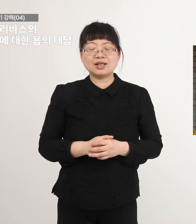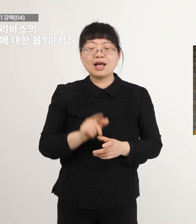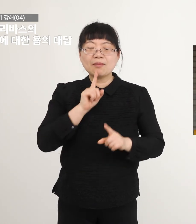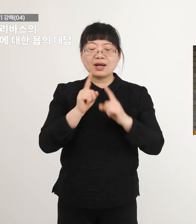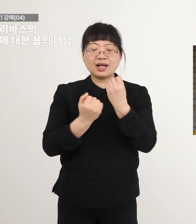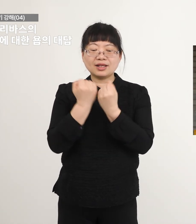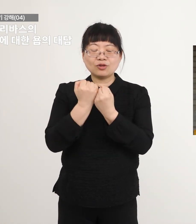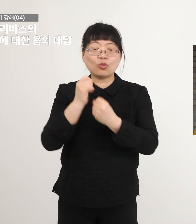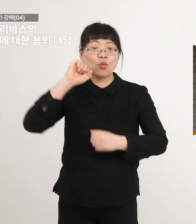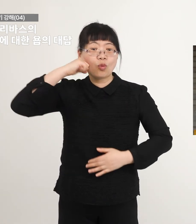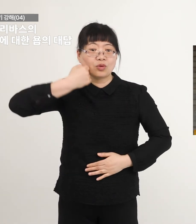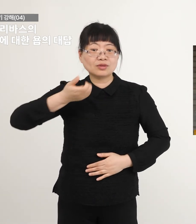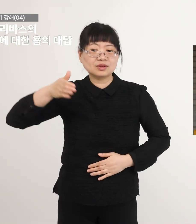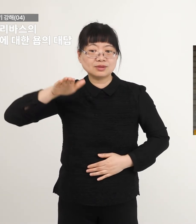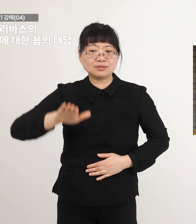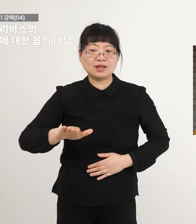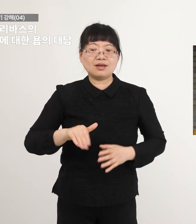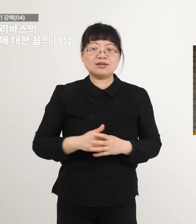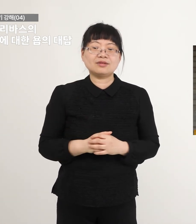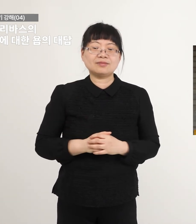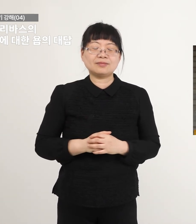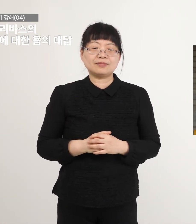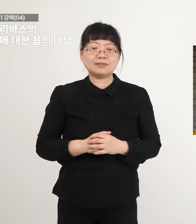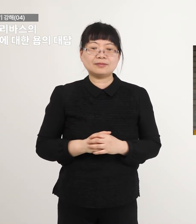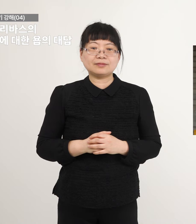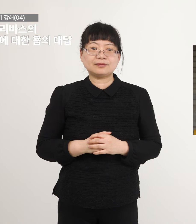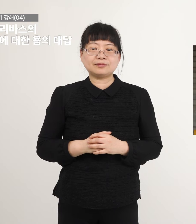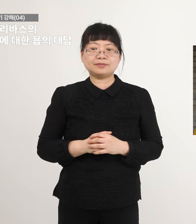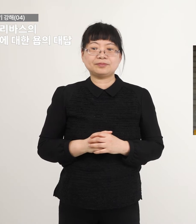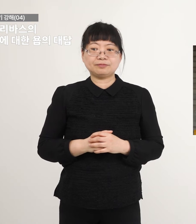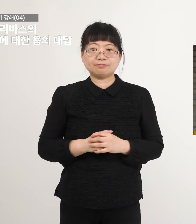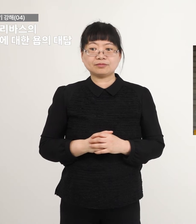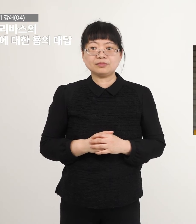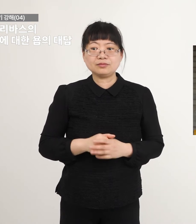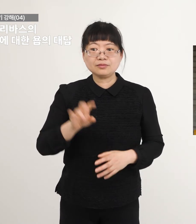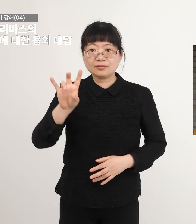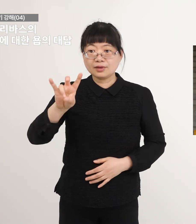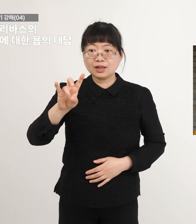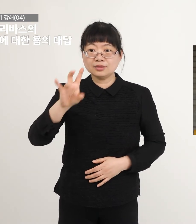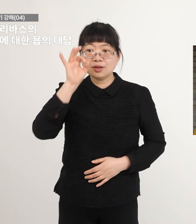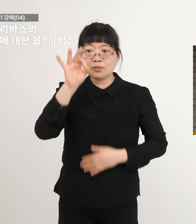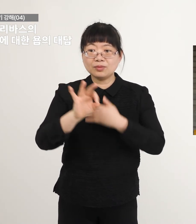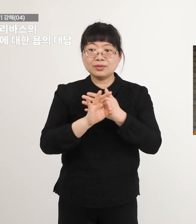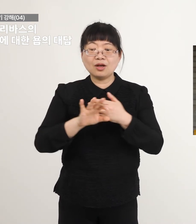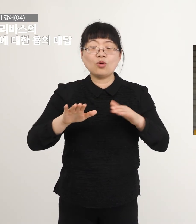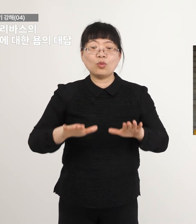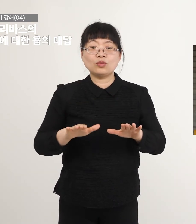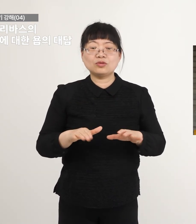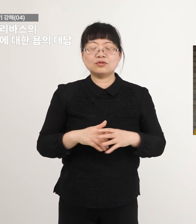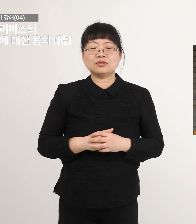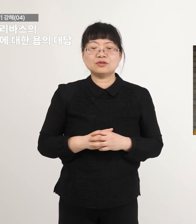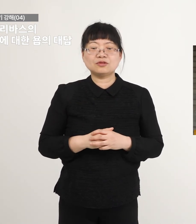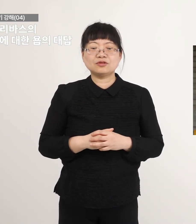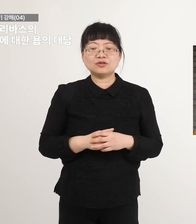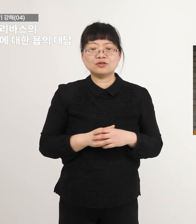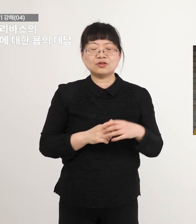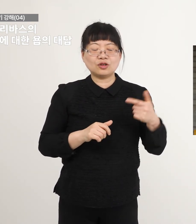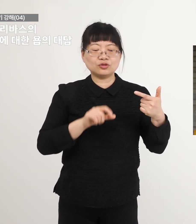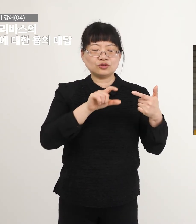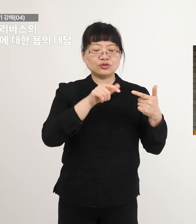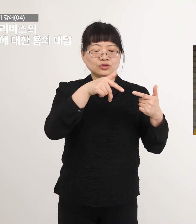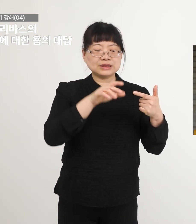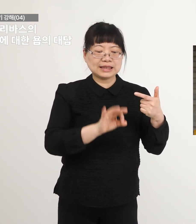어려운데 이런 뜻입니다. 이 24절은 오늘